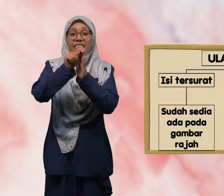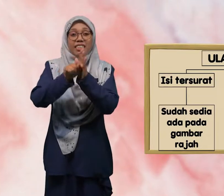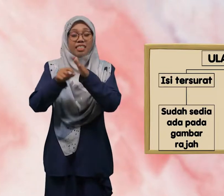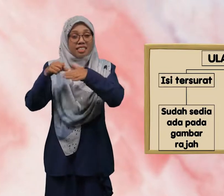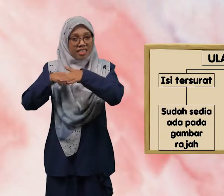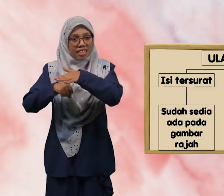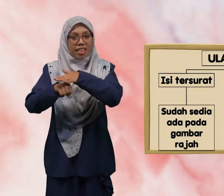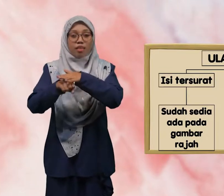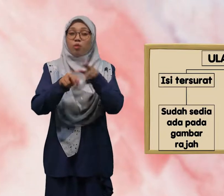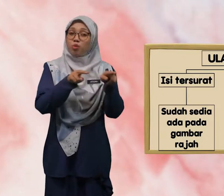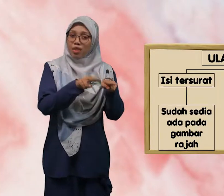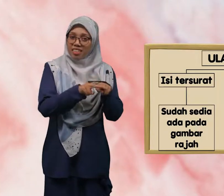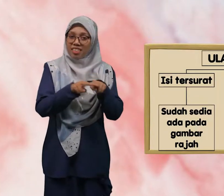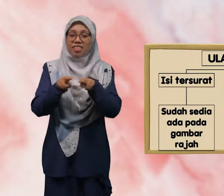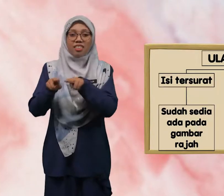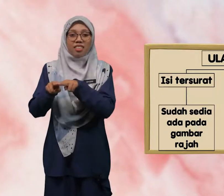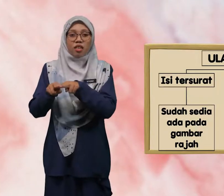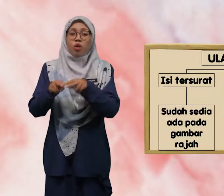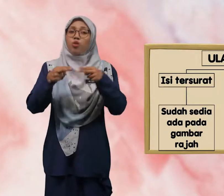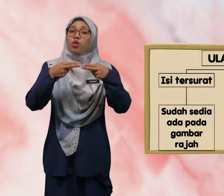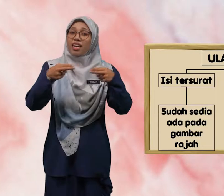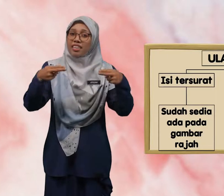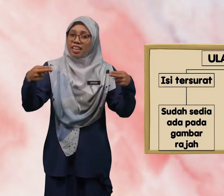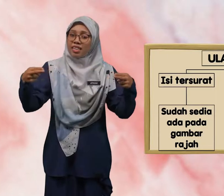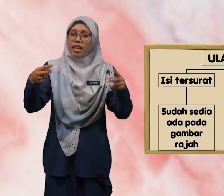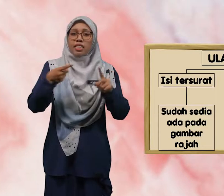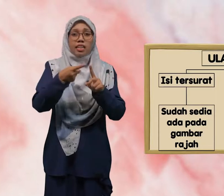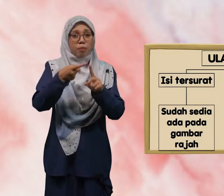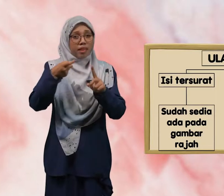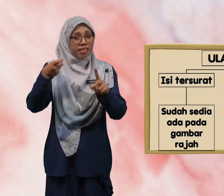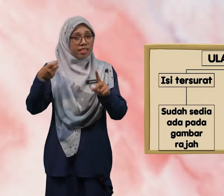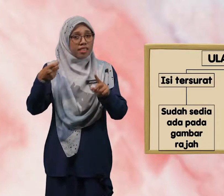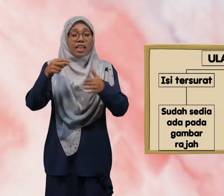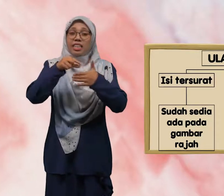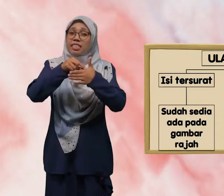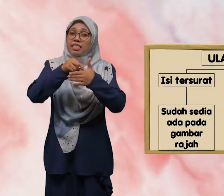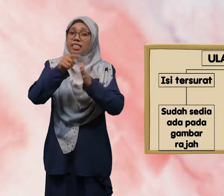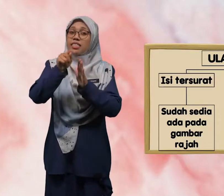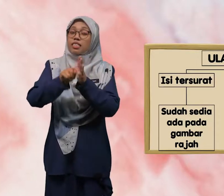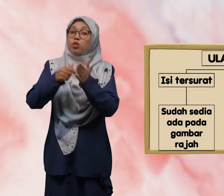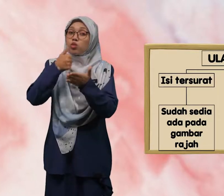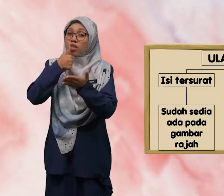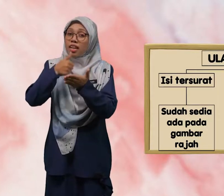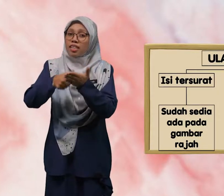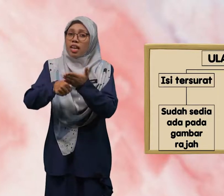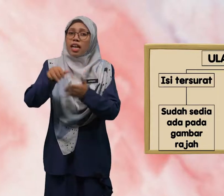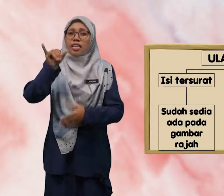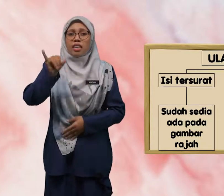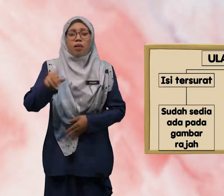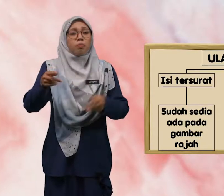tersirat Pule huraian daripada isi tersurat yang